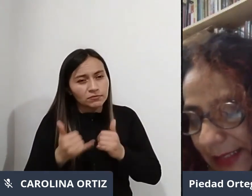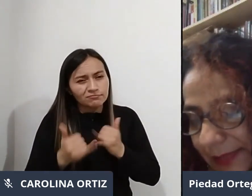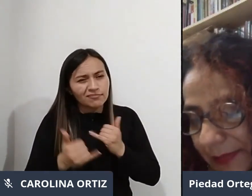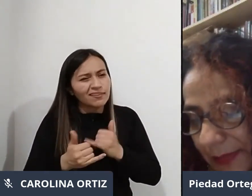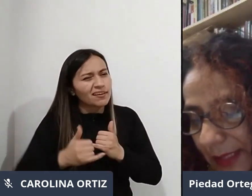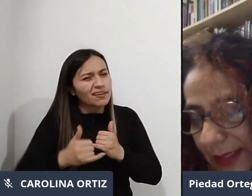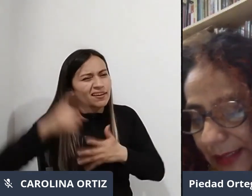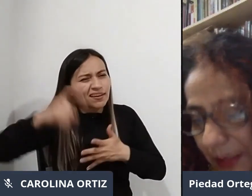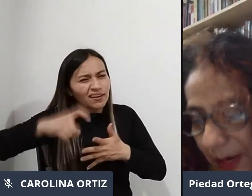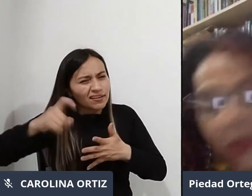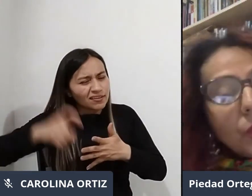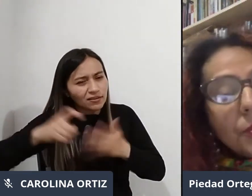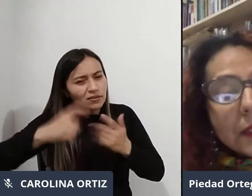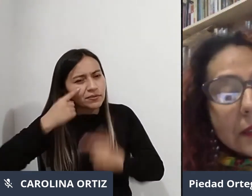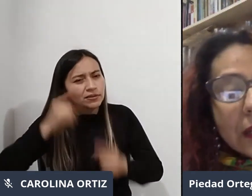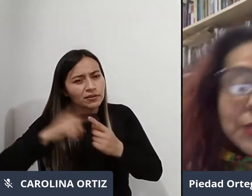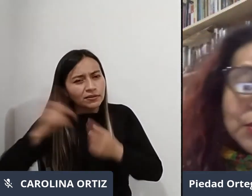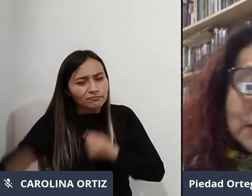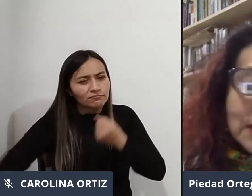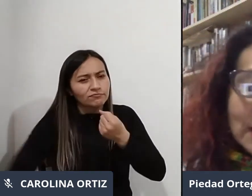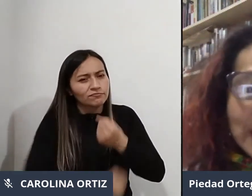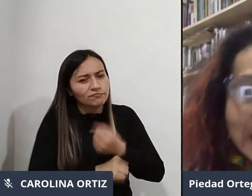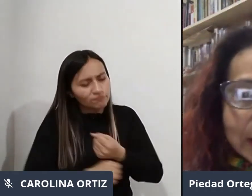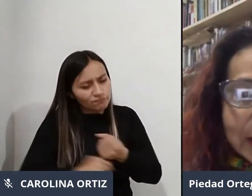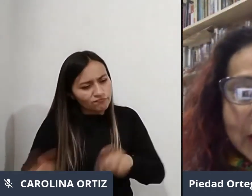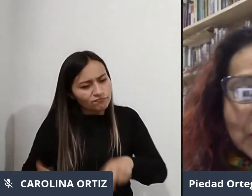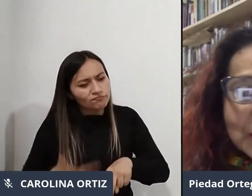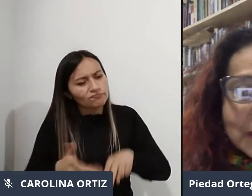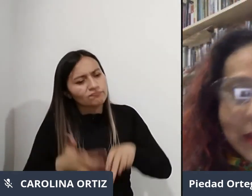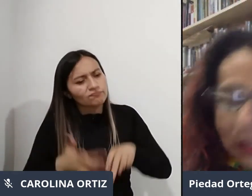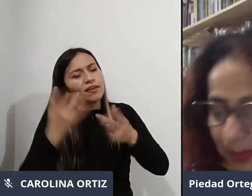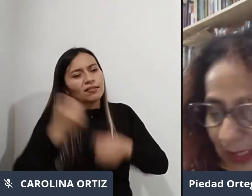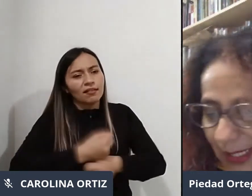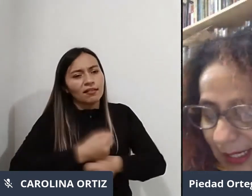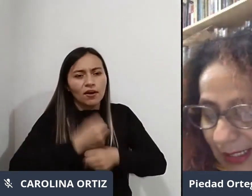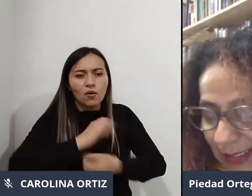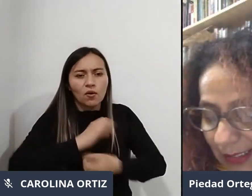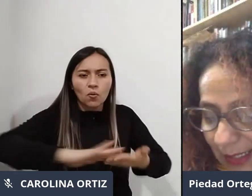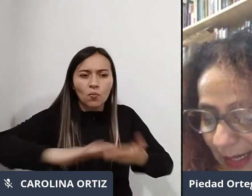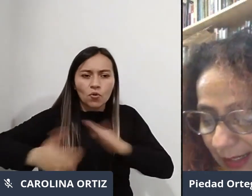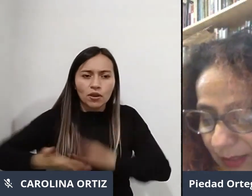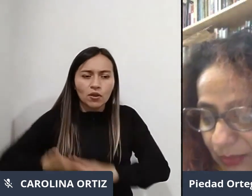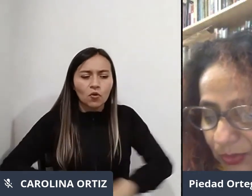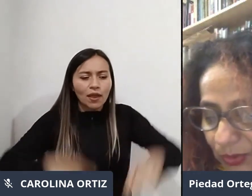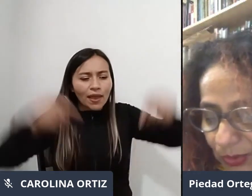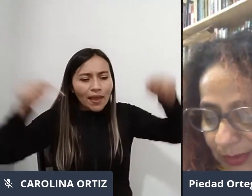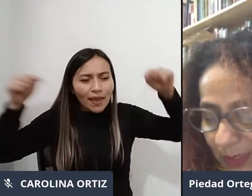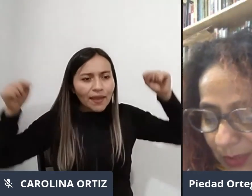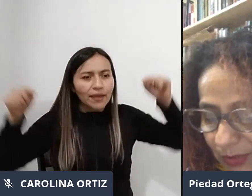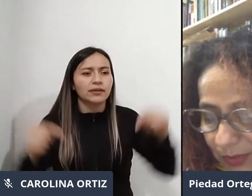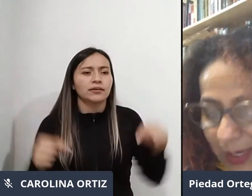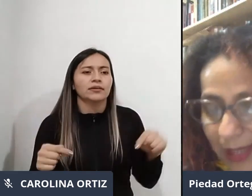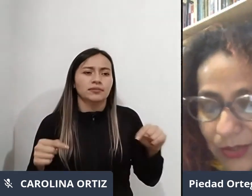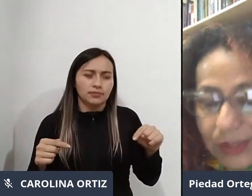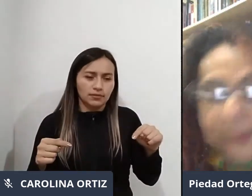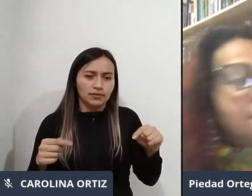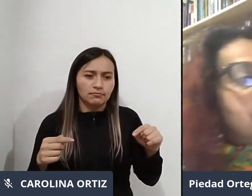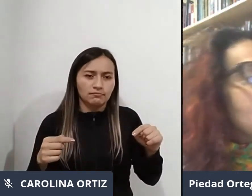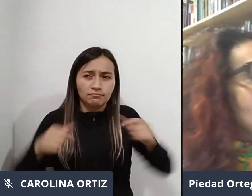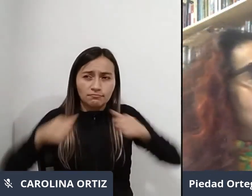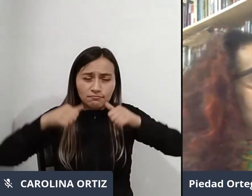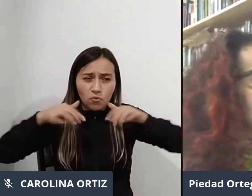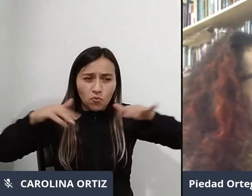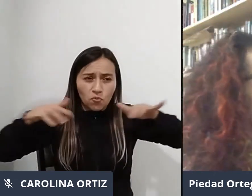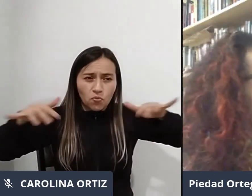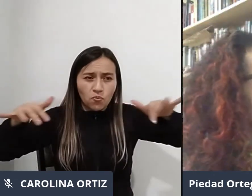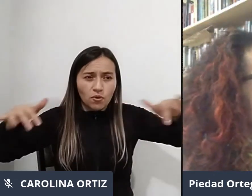fertilizar el trabajo comunitario, este que hoy se despliega en cada uno de nuestros barrios? Y